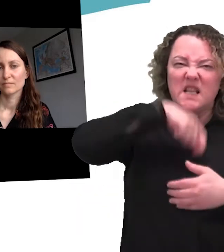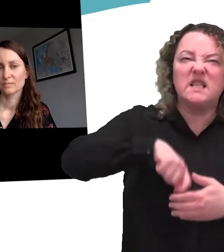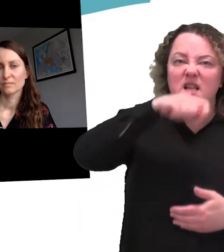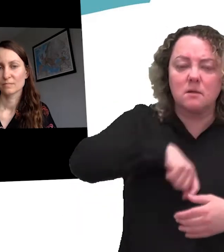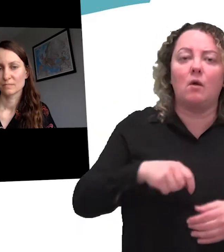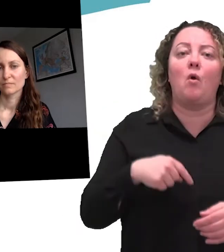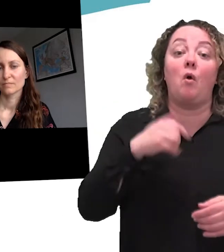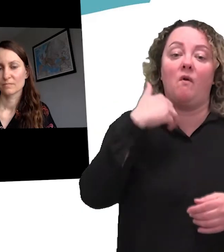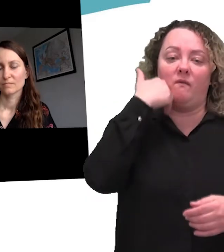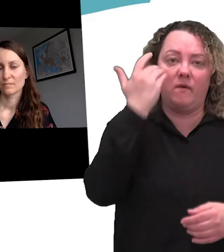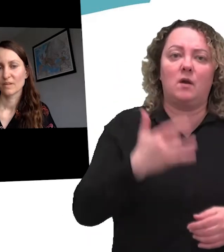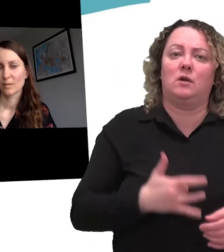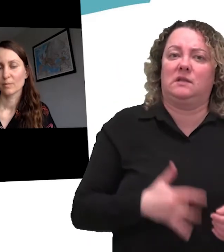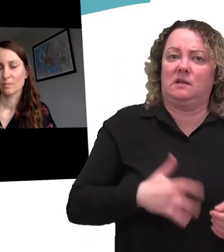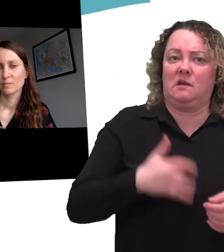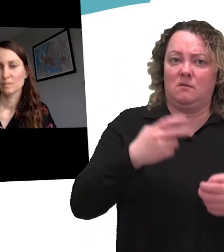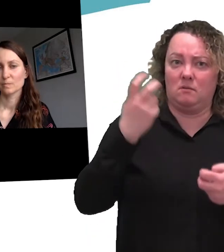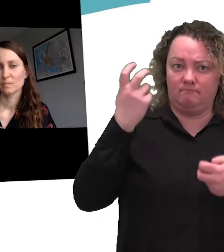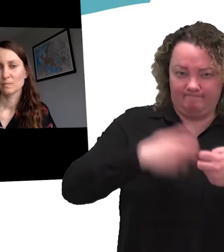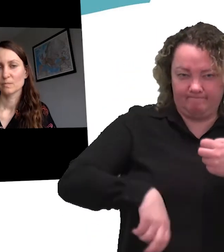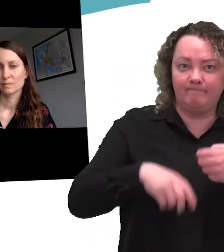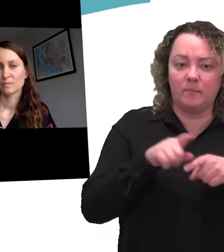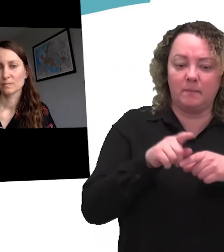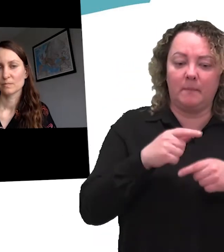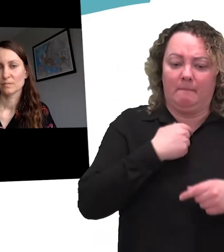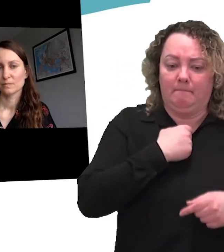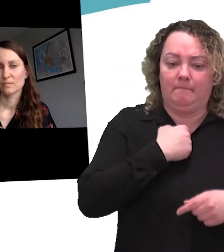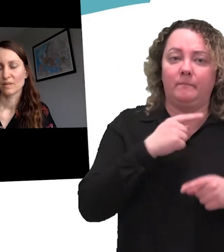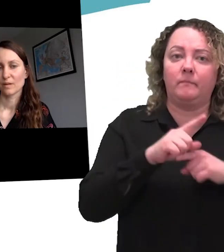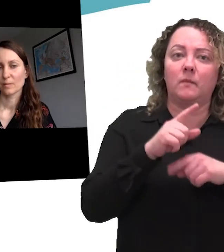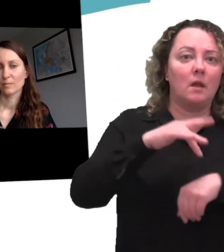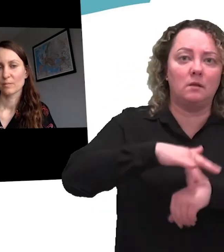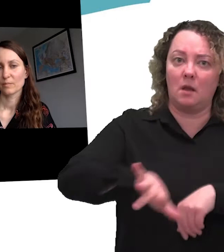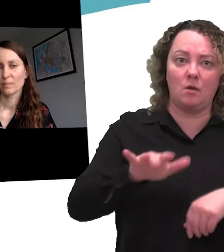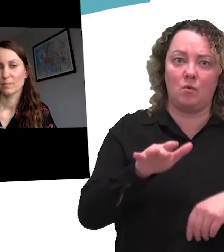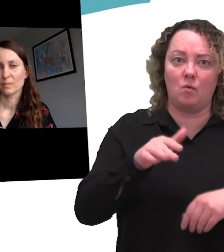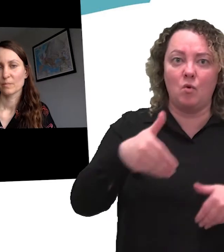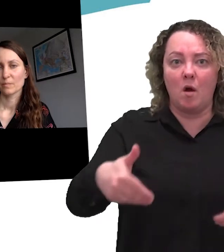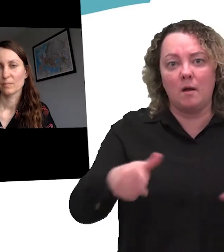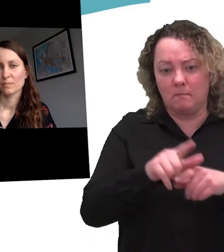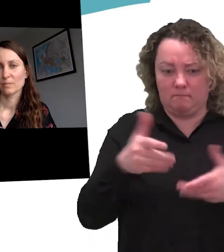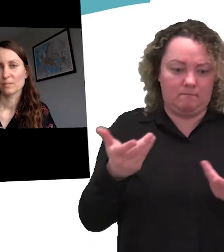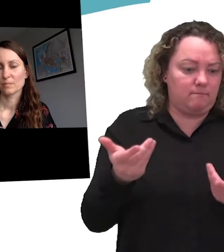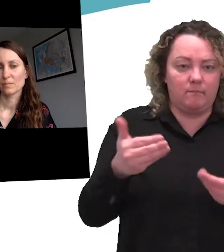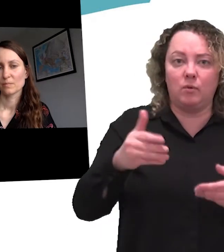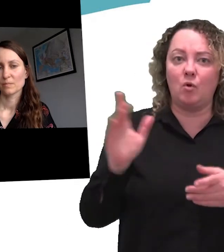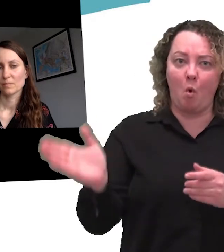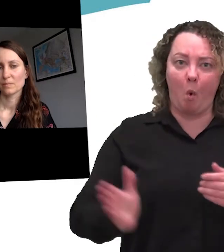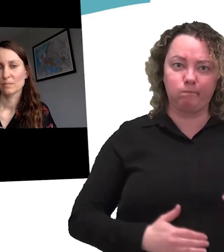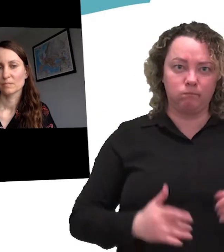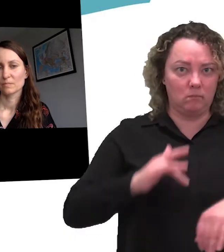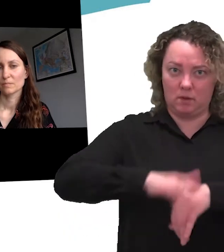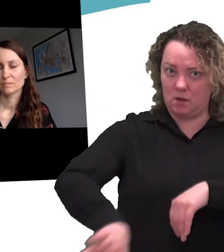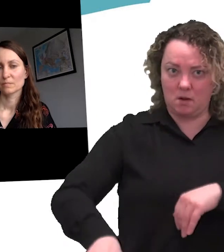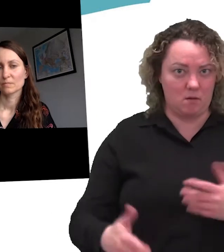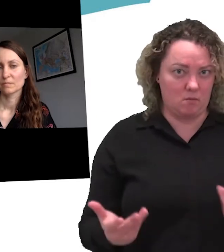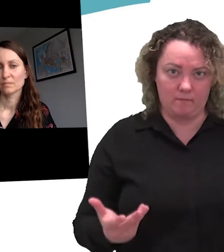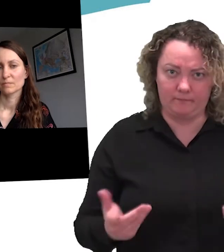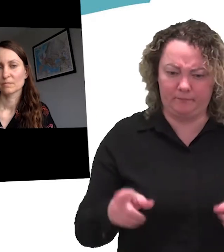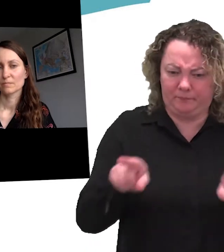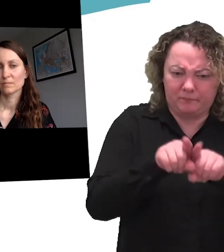jausmą užgniauš. Taip. Nes galvoja, kad vėliau negaus. Taip. Tie patys ledai, jeigu ten